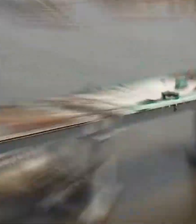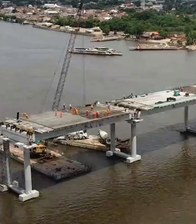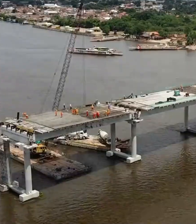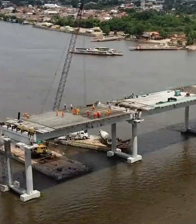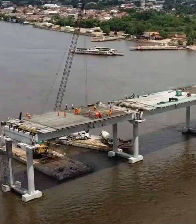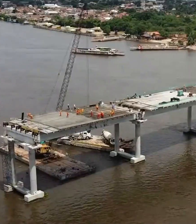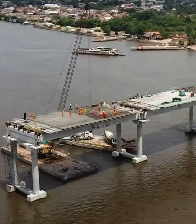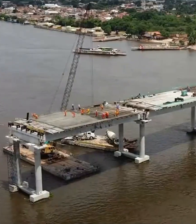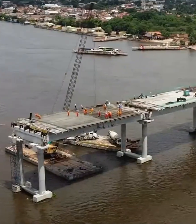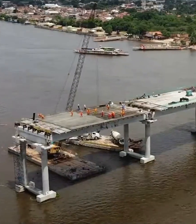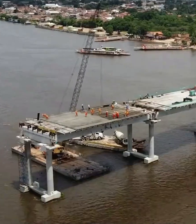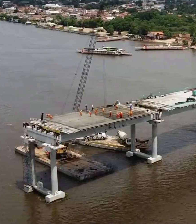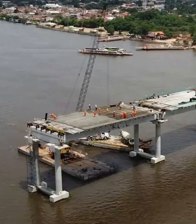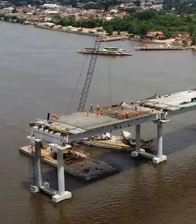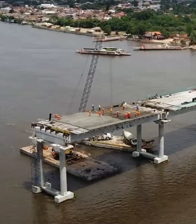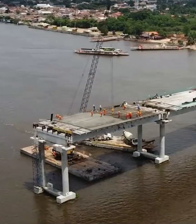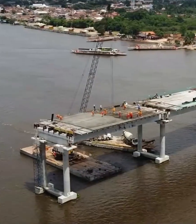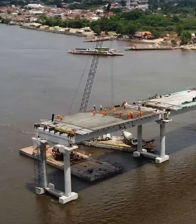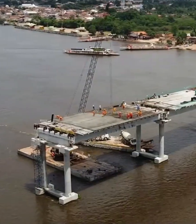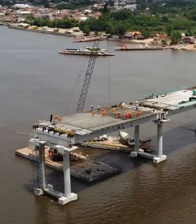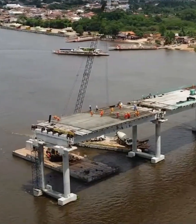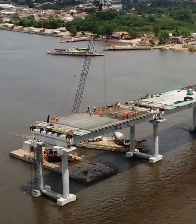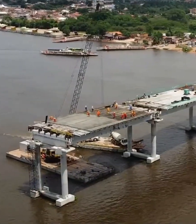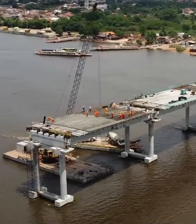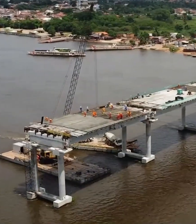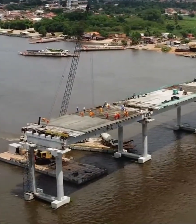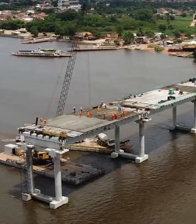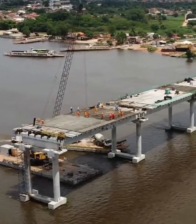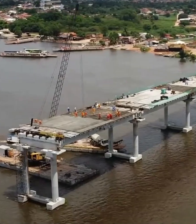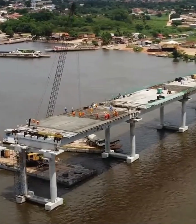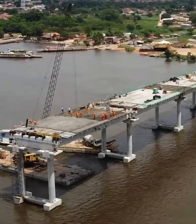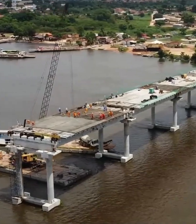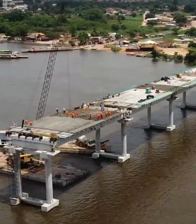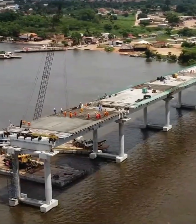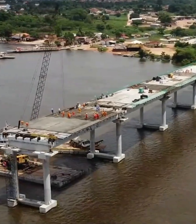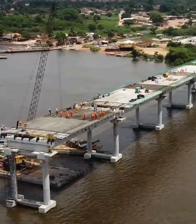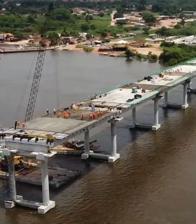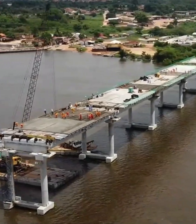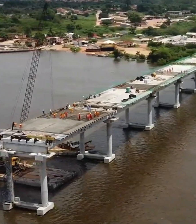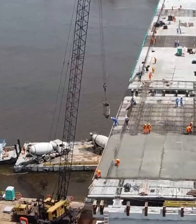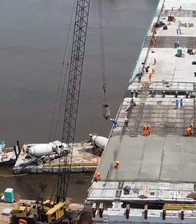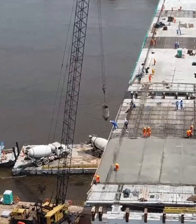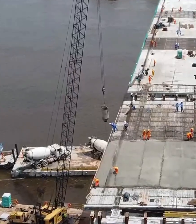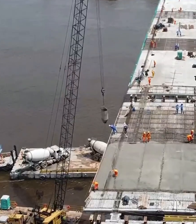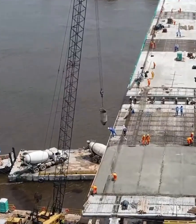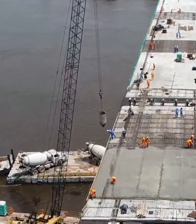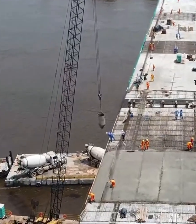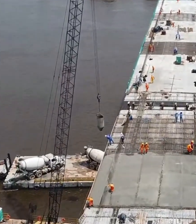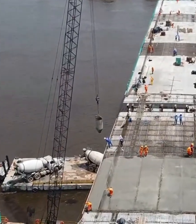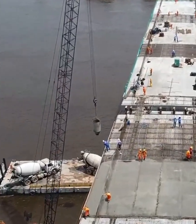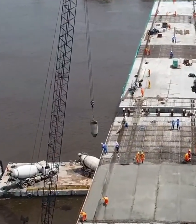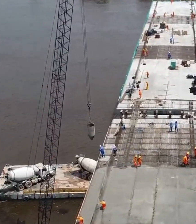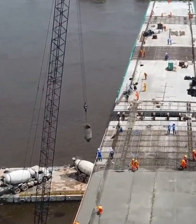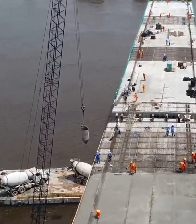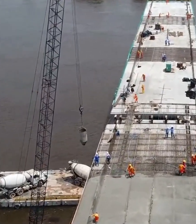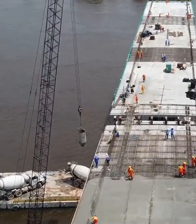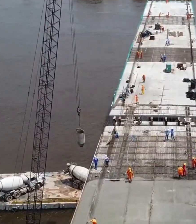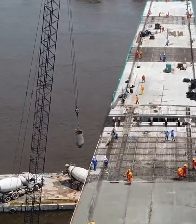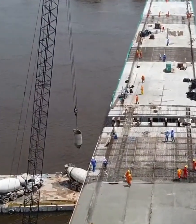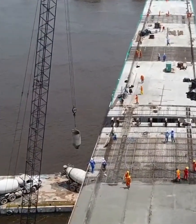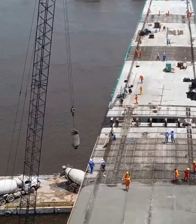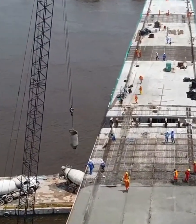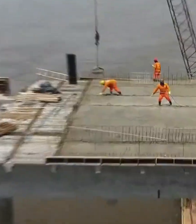o ministro Tarcísio e o presidente Bolsonaro esteve fazendo uma visita técnica às obras e garantiu que até